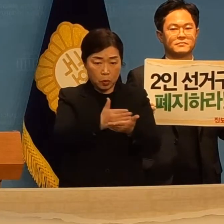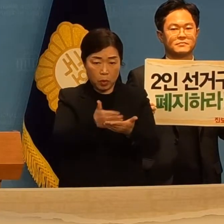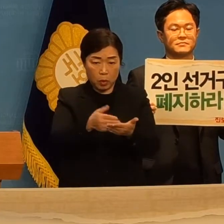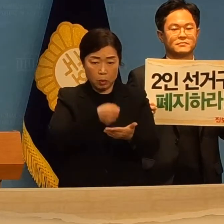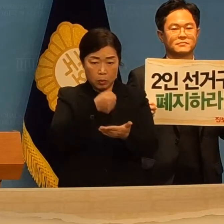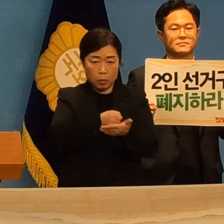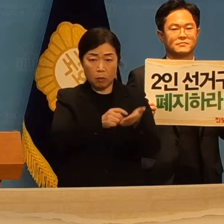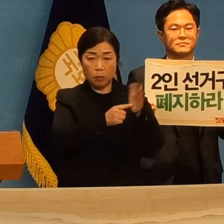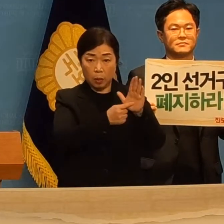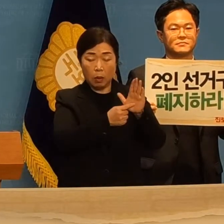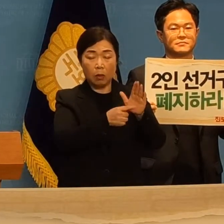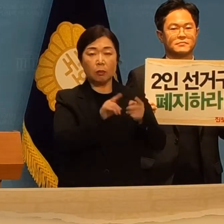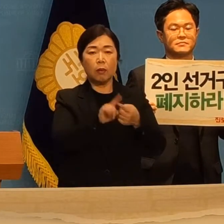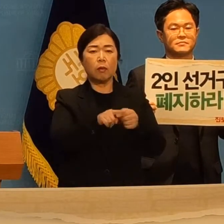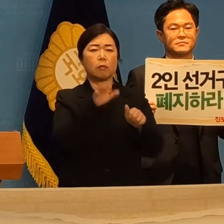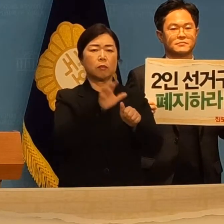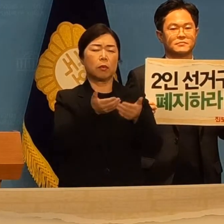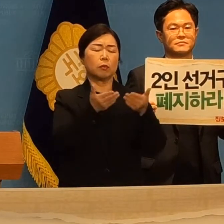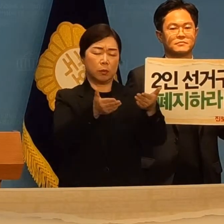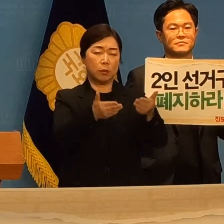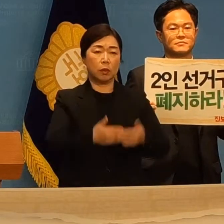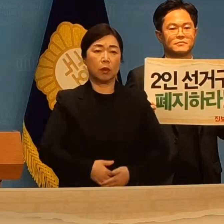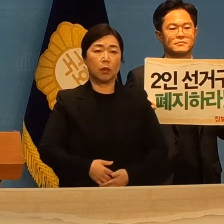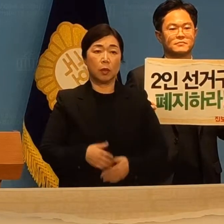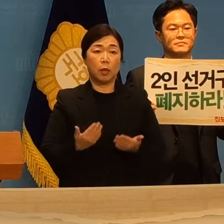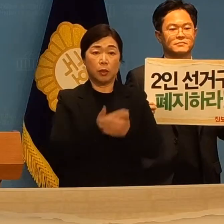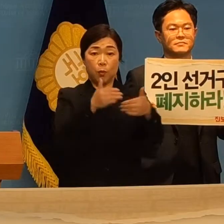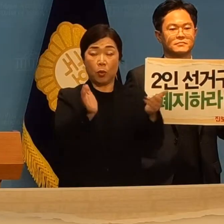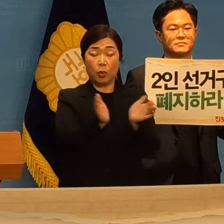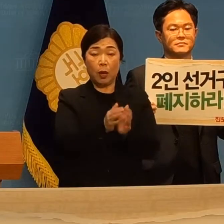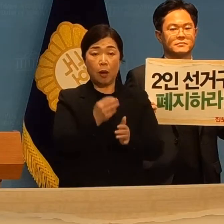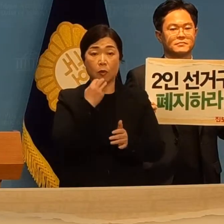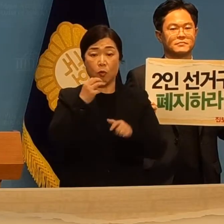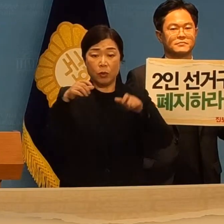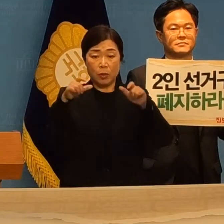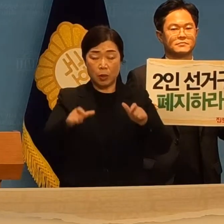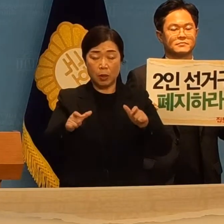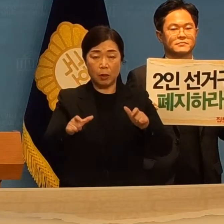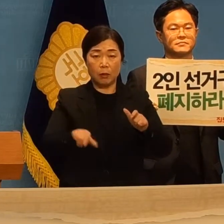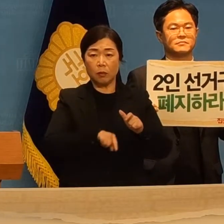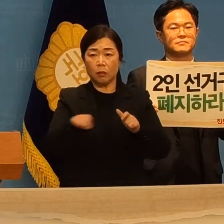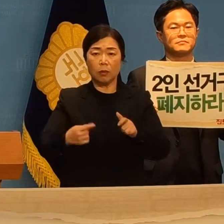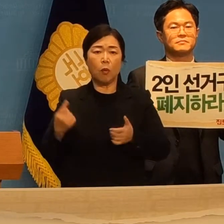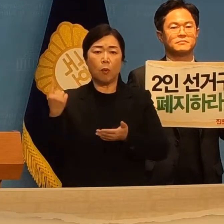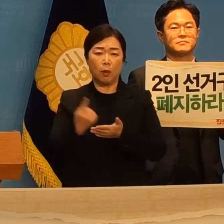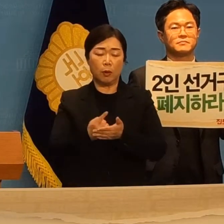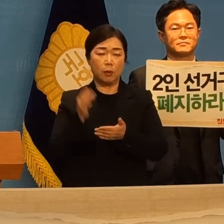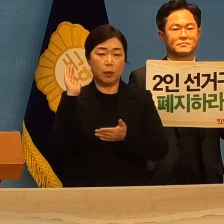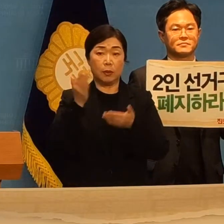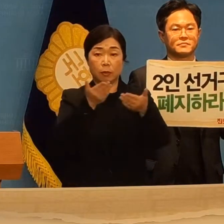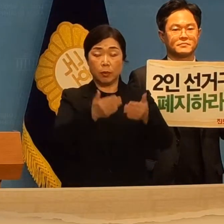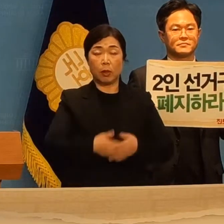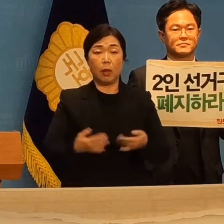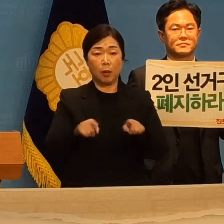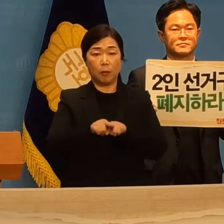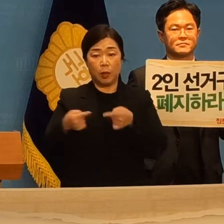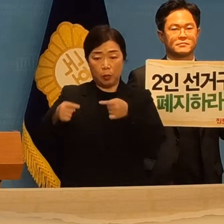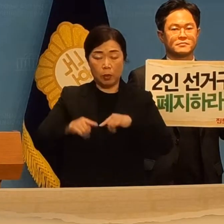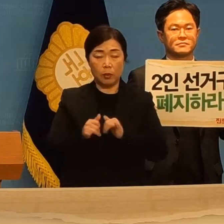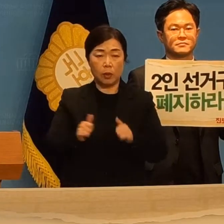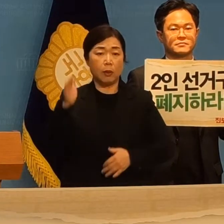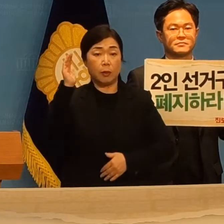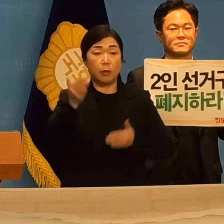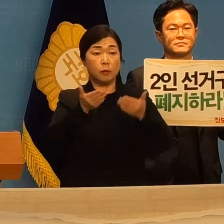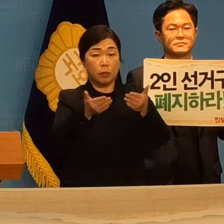획정안을 규탄하기 위해 진보당 서울시당 기자회견을 준비했습니다. 함께 하시는 분들이 모두 발언을 하실